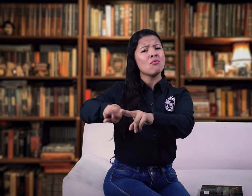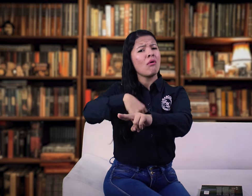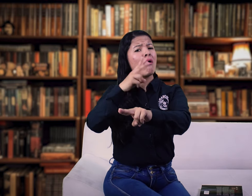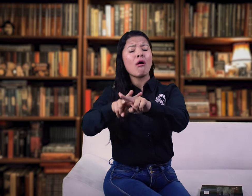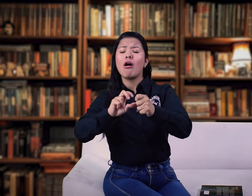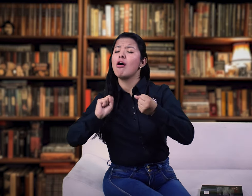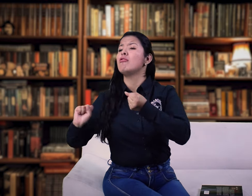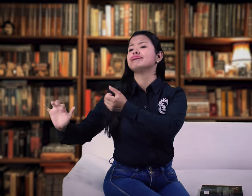señas,